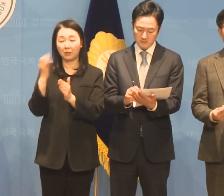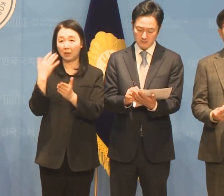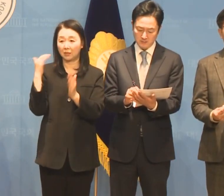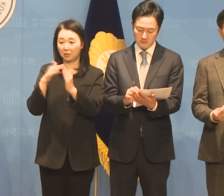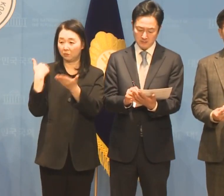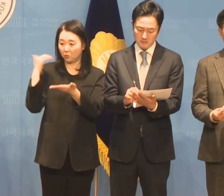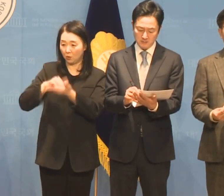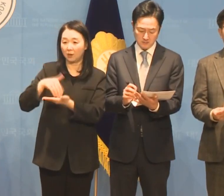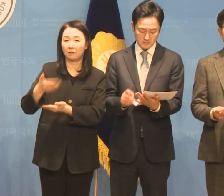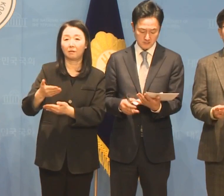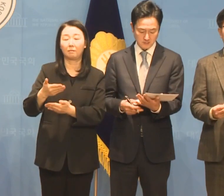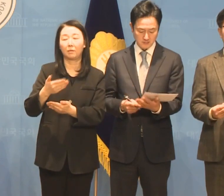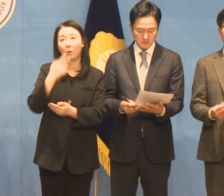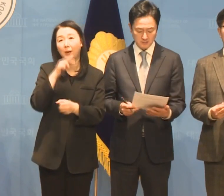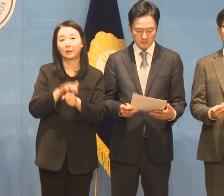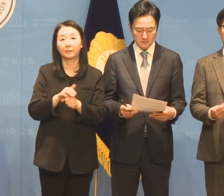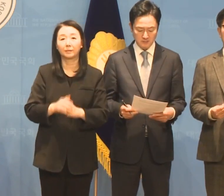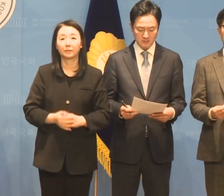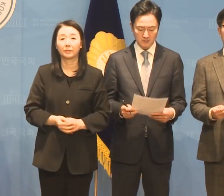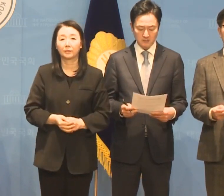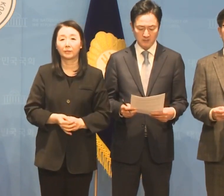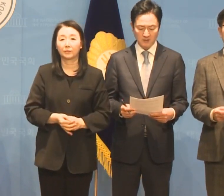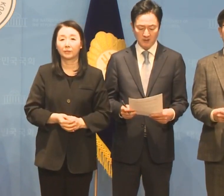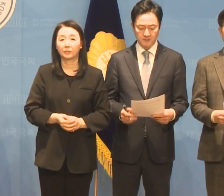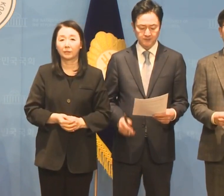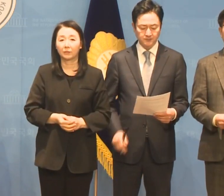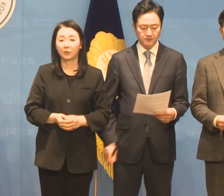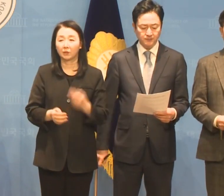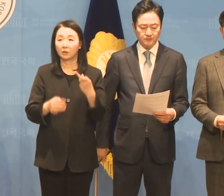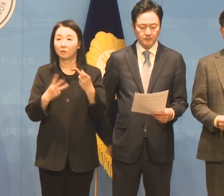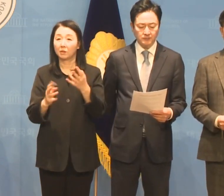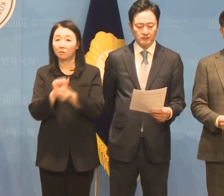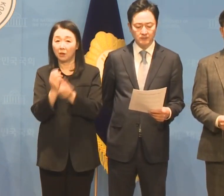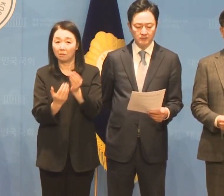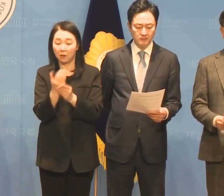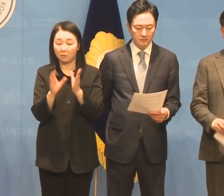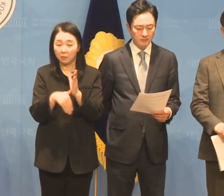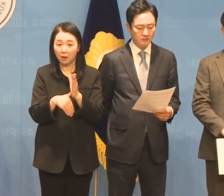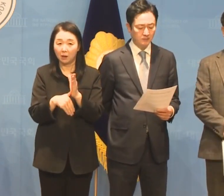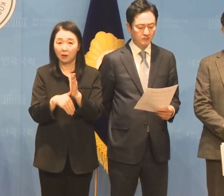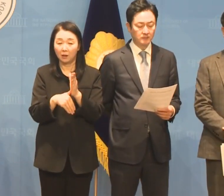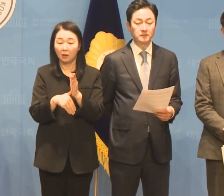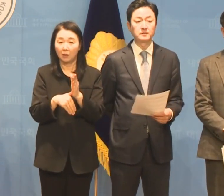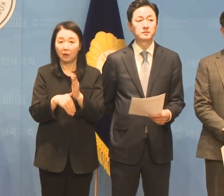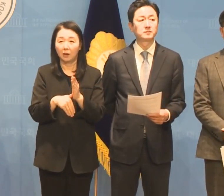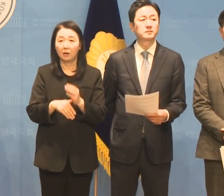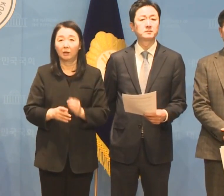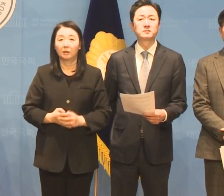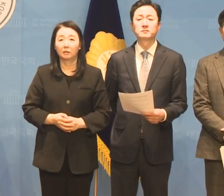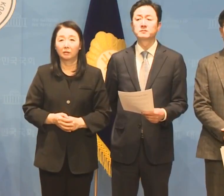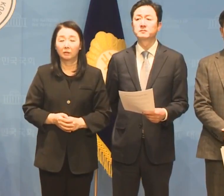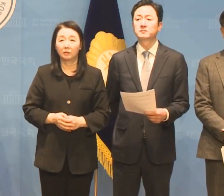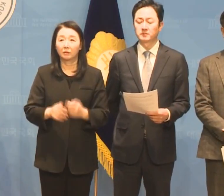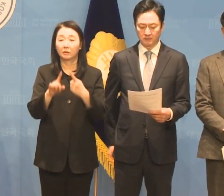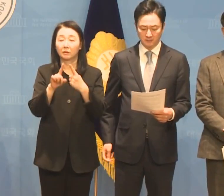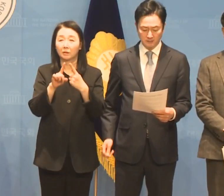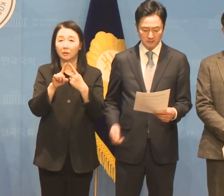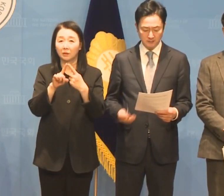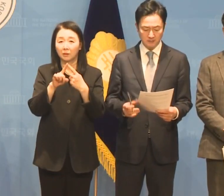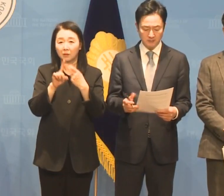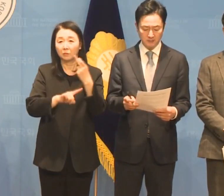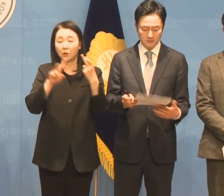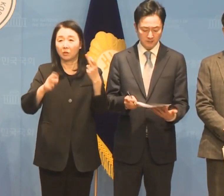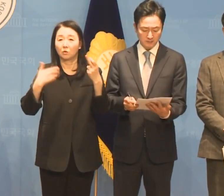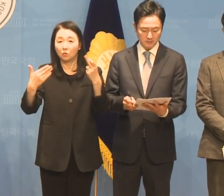어처구니 없는 상황을 발생시켰습니다. 12.3 내란 및 1.19 법원 폭동 사건으로 충격과 공포에서